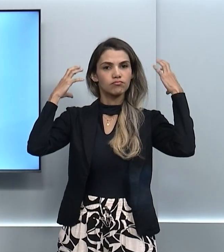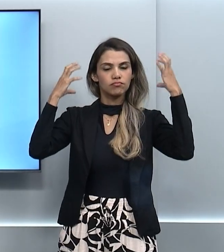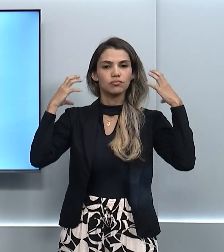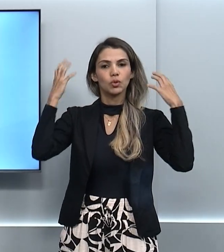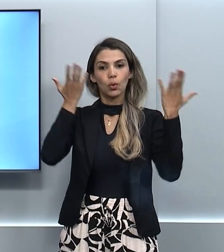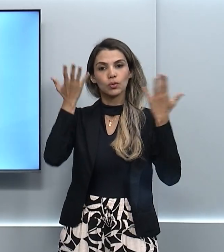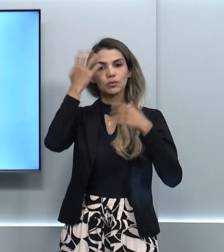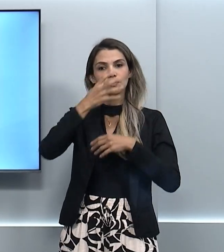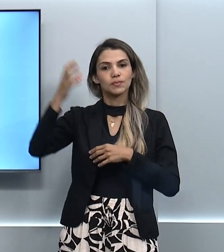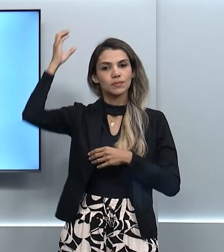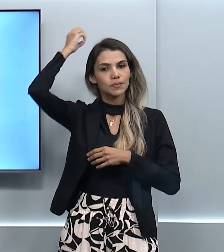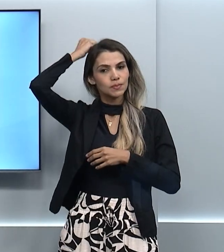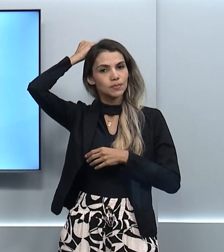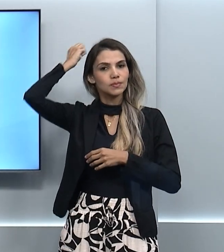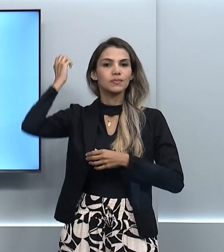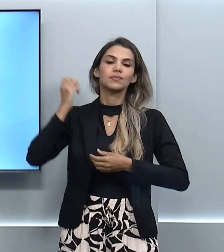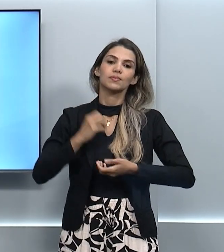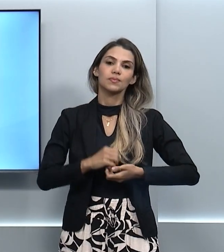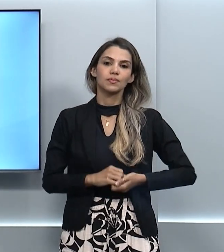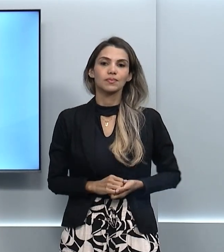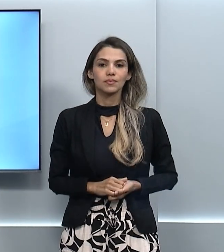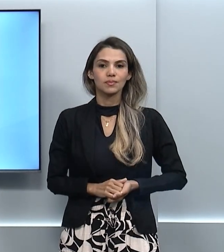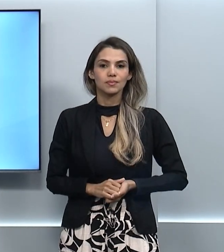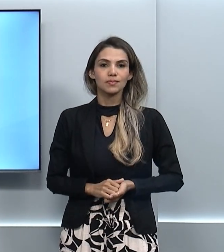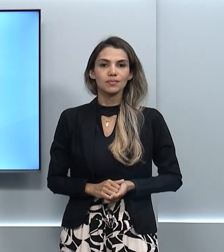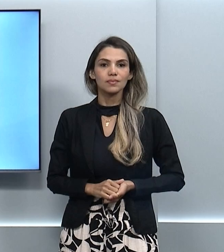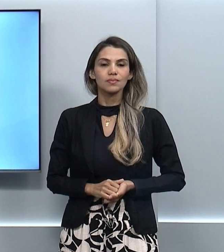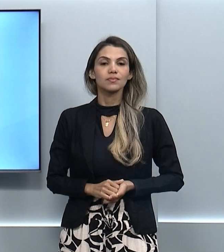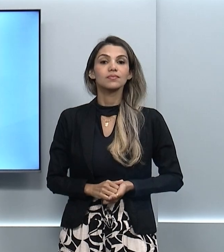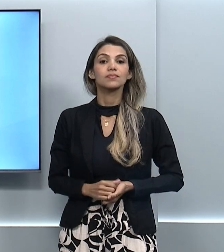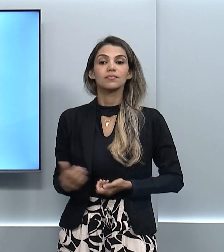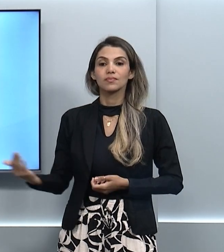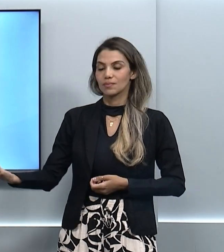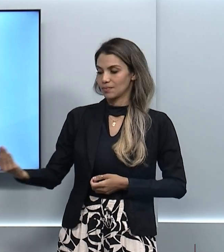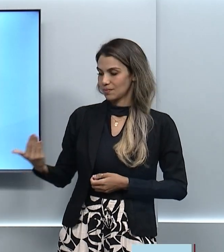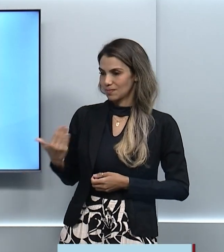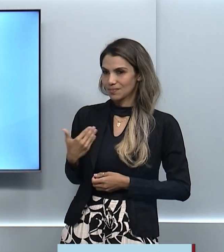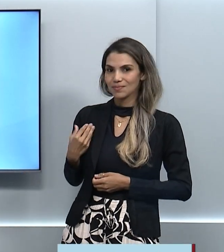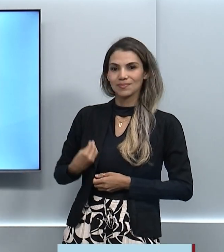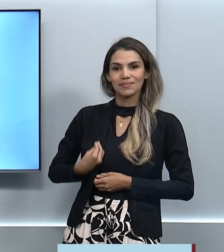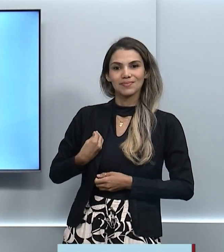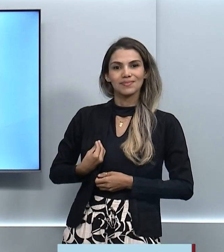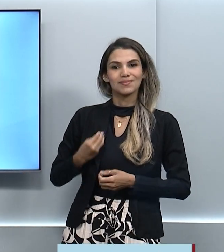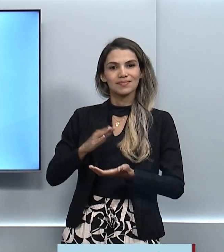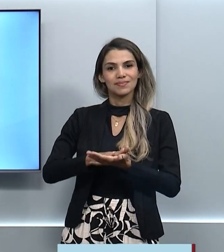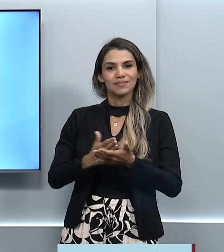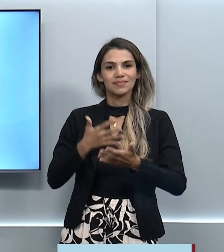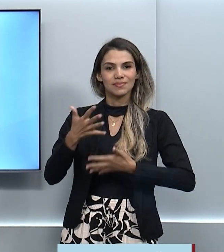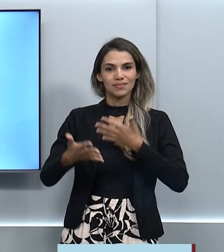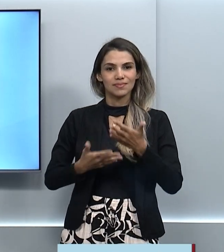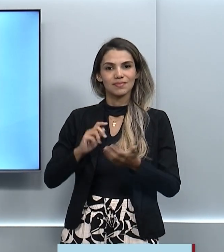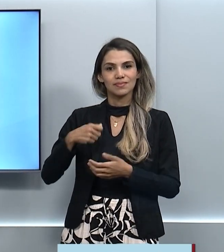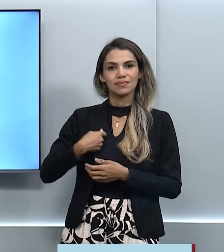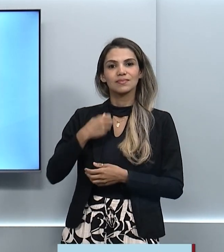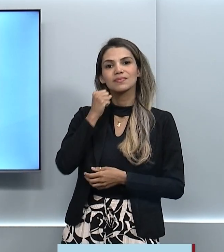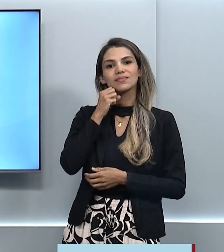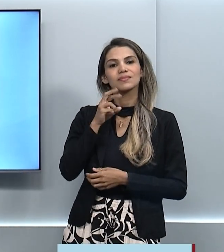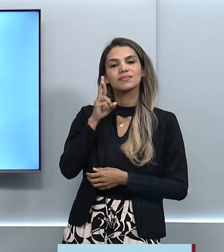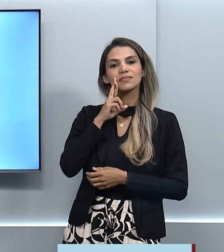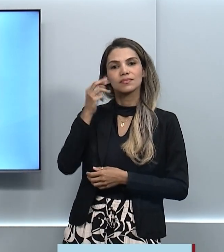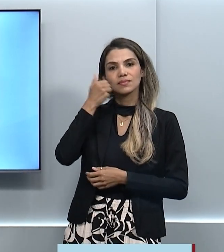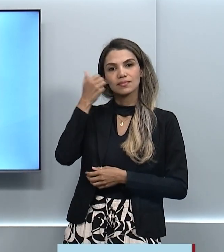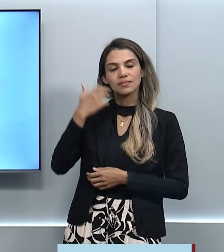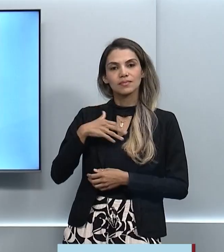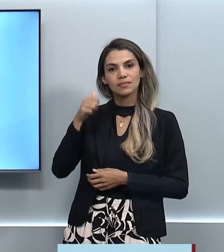estão presos em um coque, no alto da cabeça. Ao meu lado, aqui no estúdio, está a intérprete para Libras, Sara Raquel. Ela